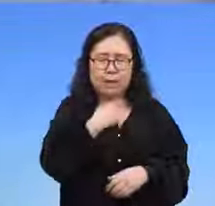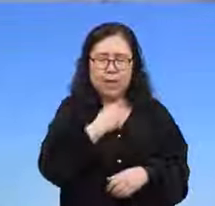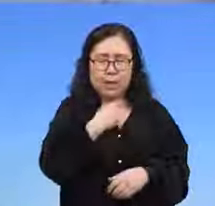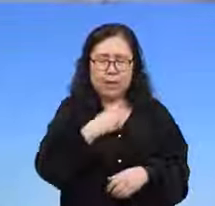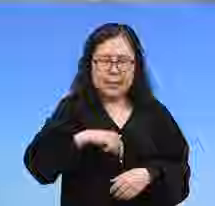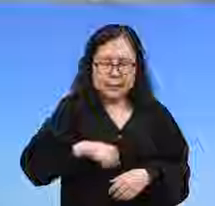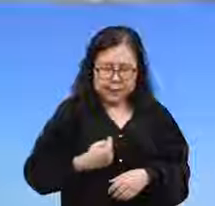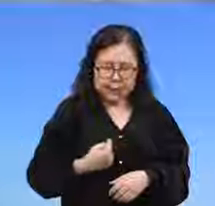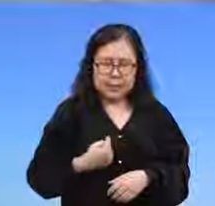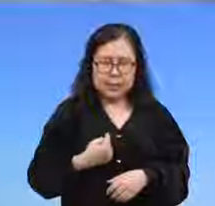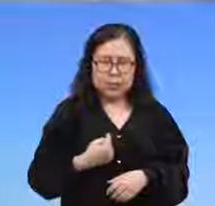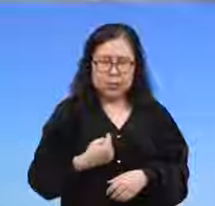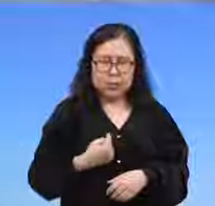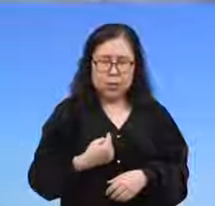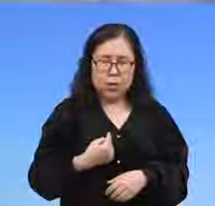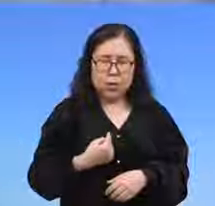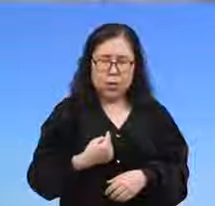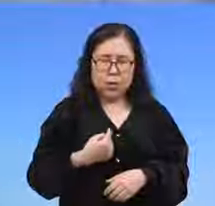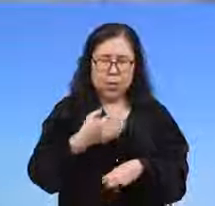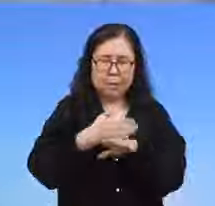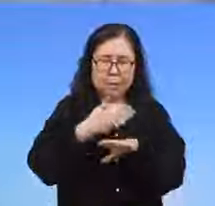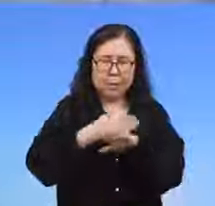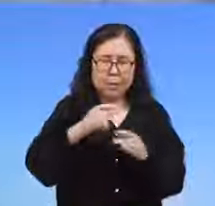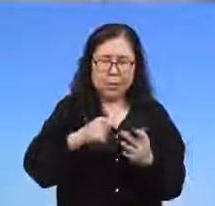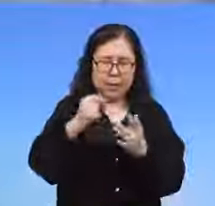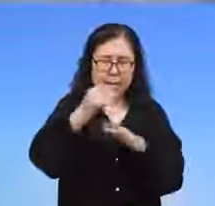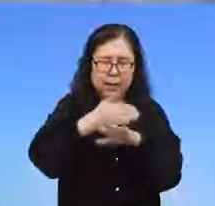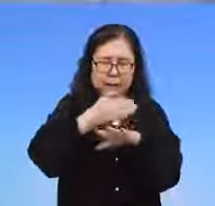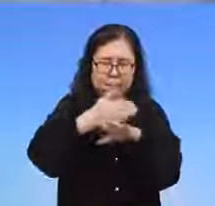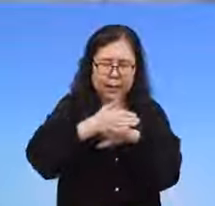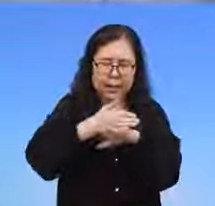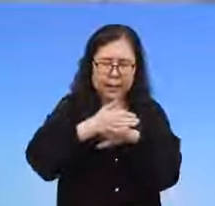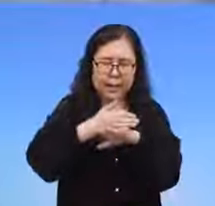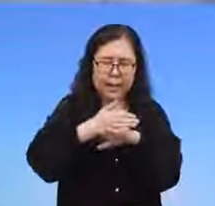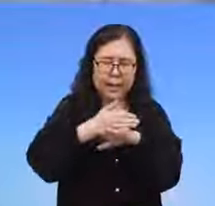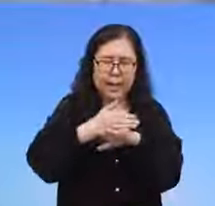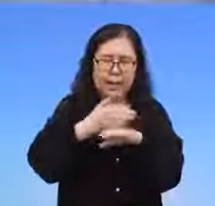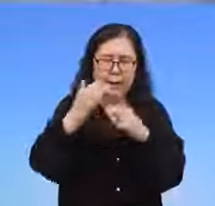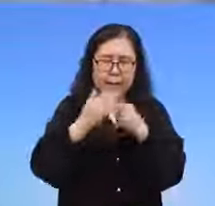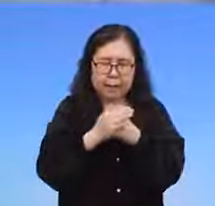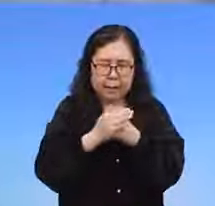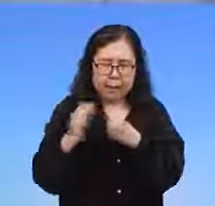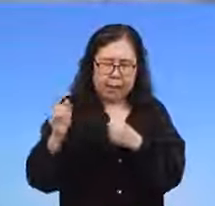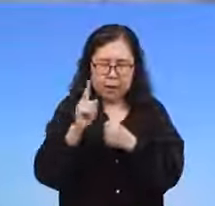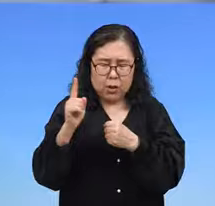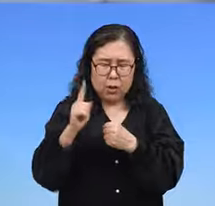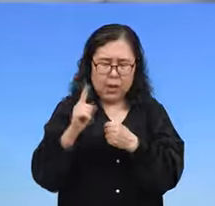어떤 상황에서도 무너지지 아니하는 그런 하나님의